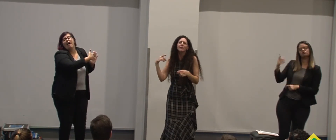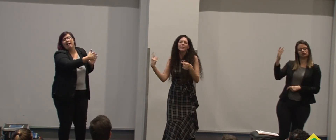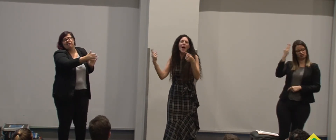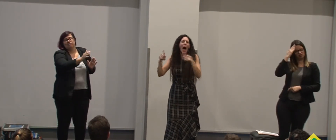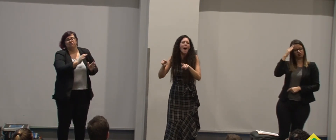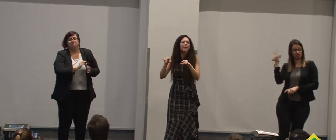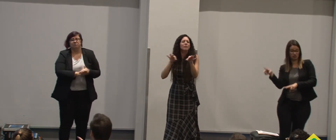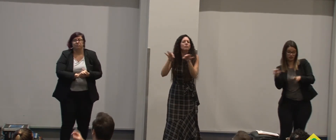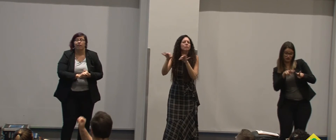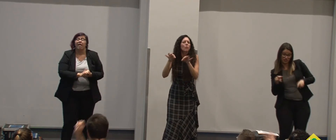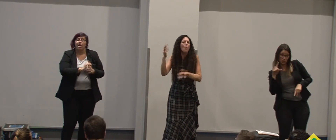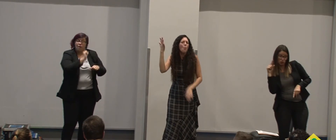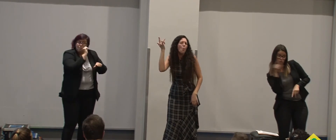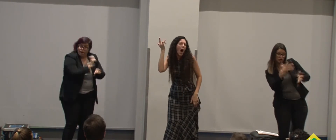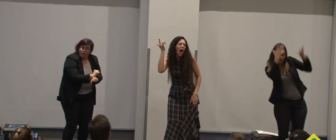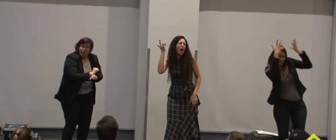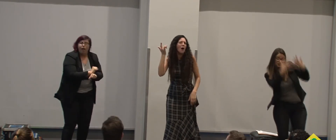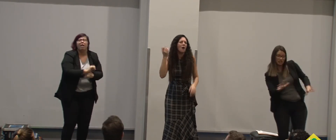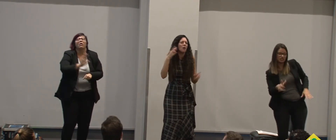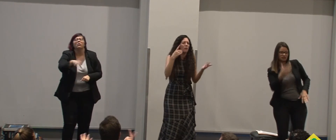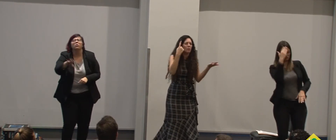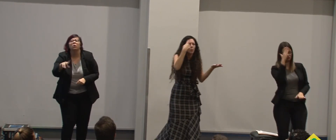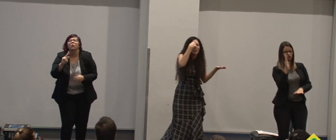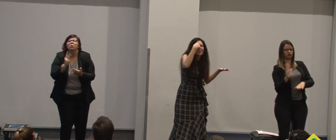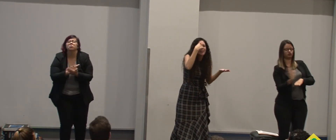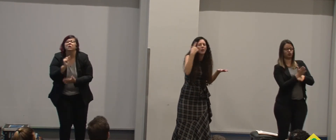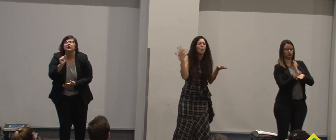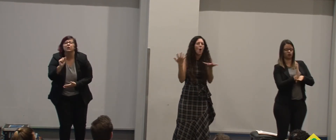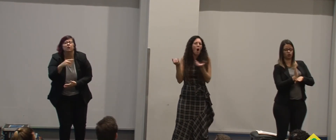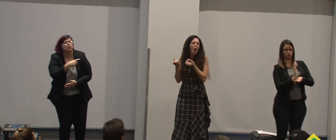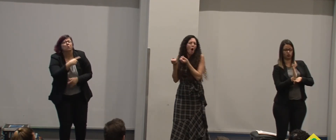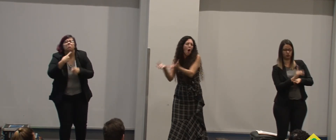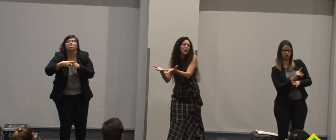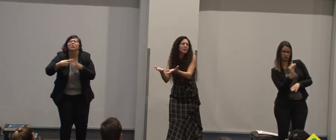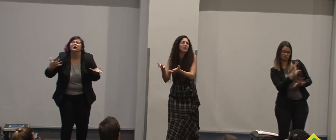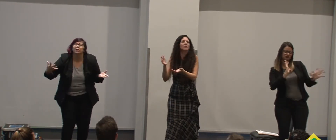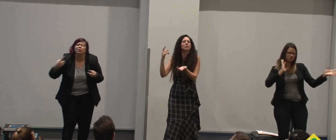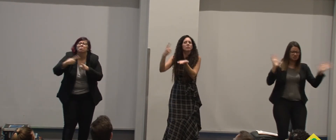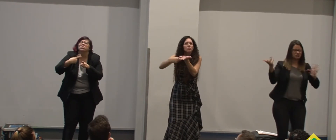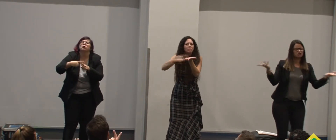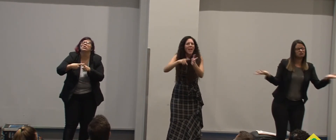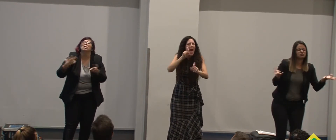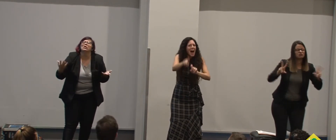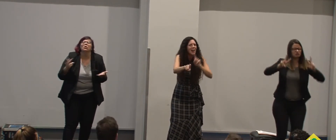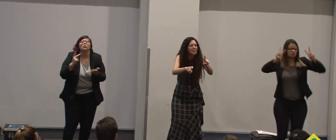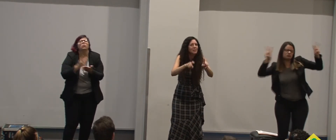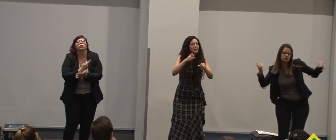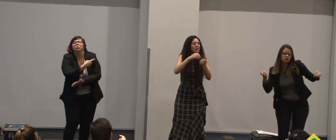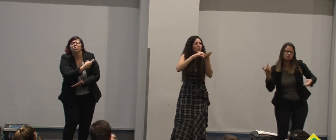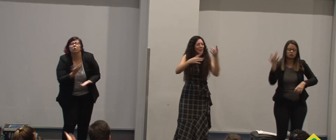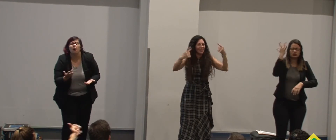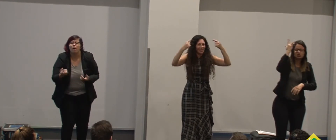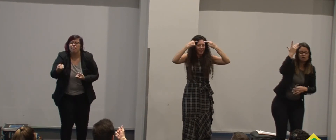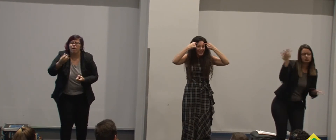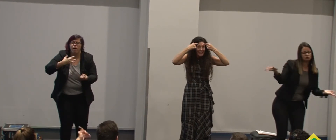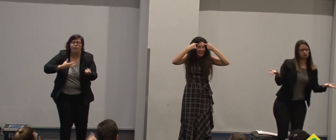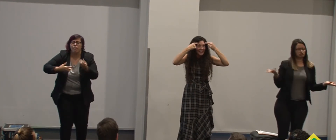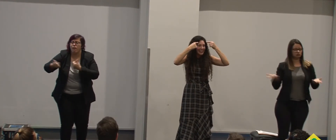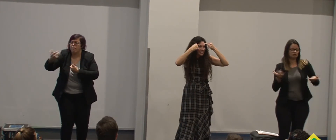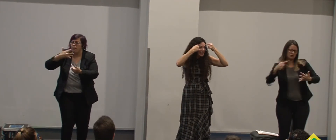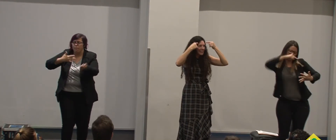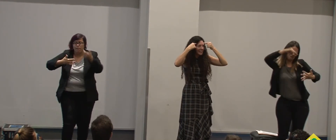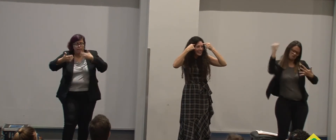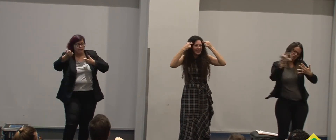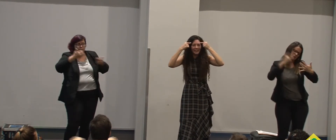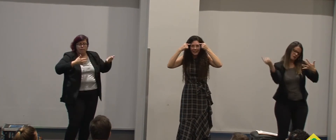inglês escrito, aí a gente passa um filme, no questionário a gente pergunta o que aconteceu agora, o que você acha disso que está acontecendo. Esse tipo